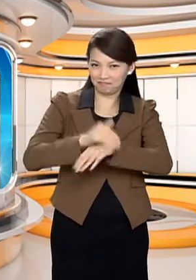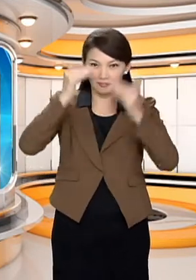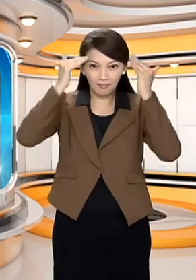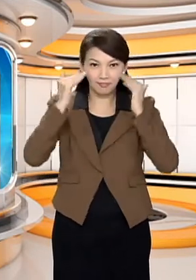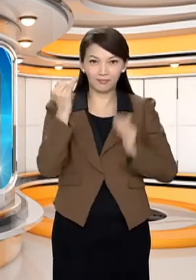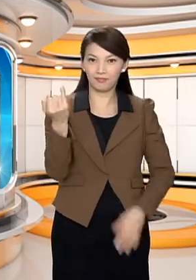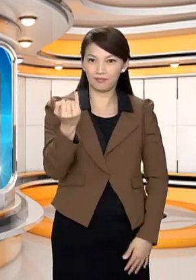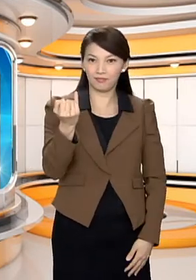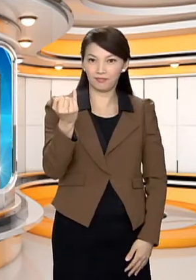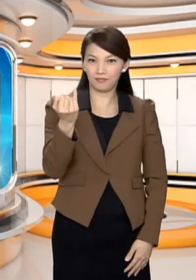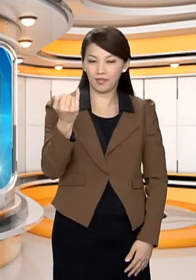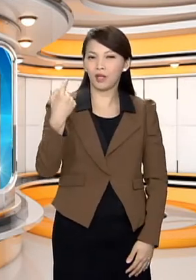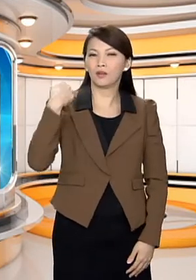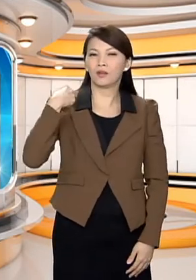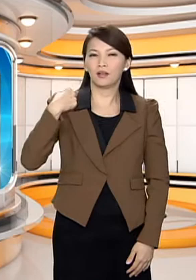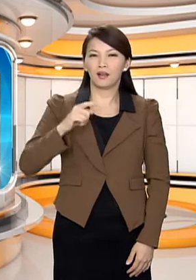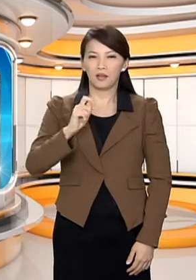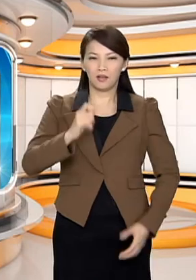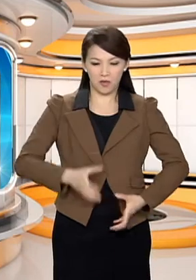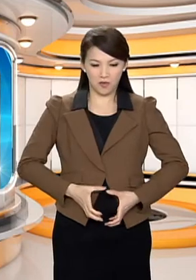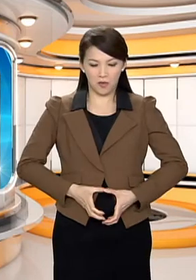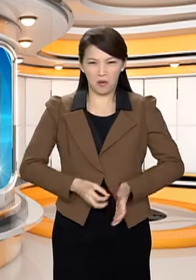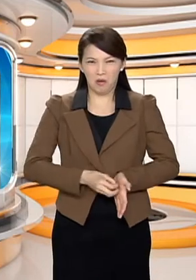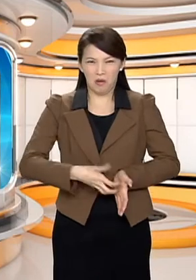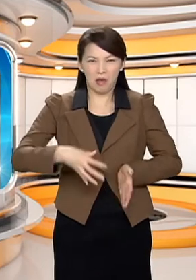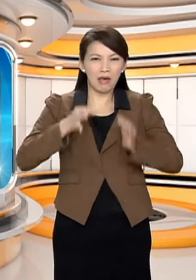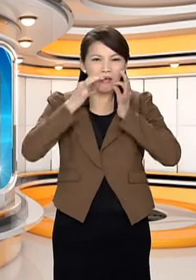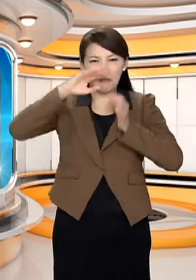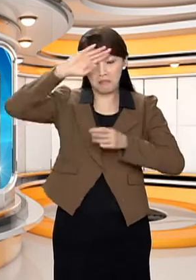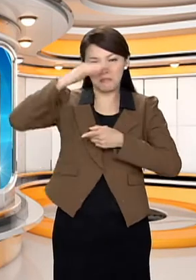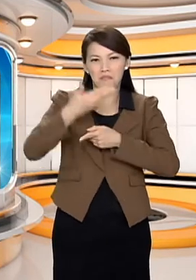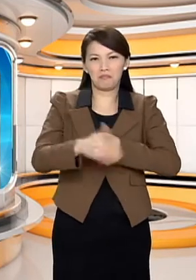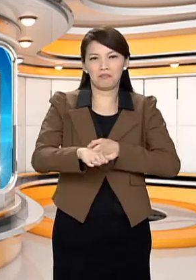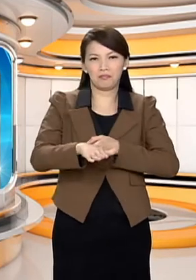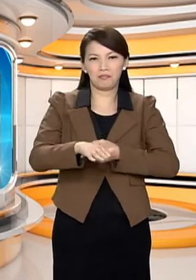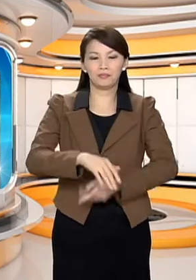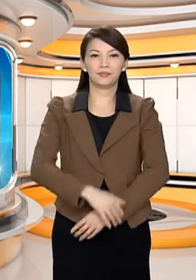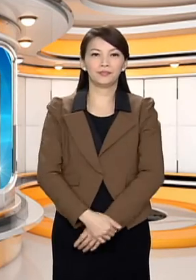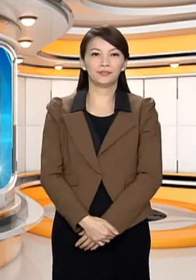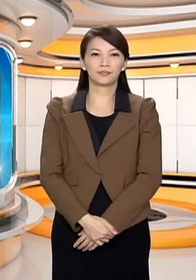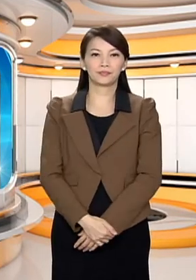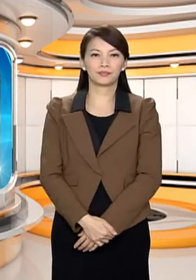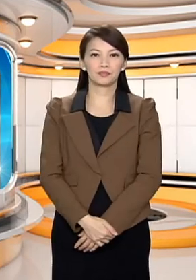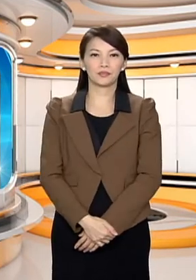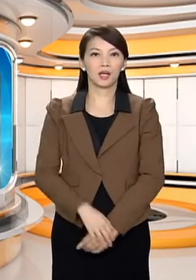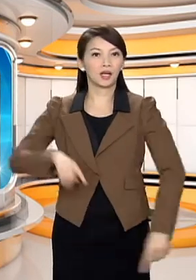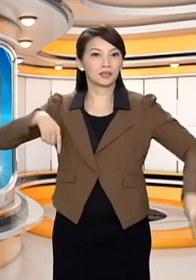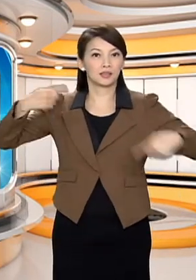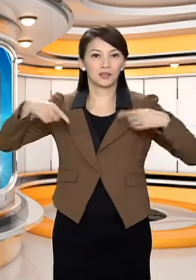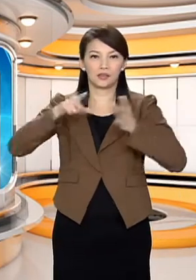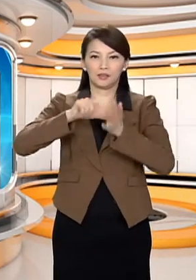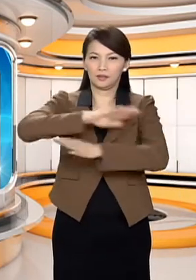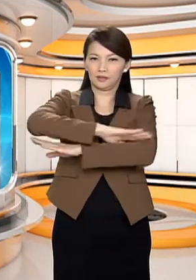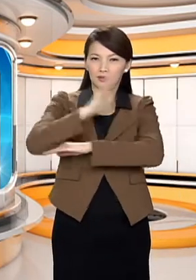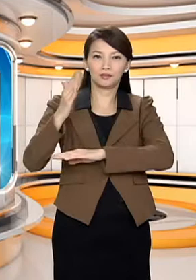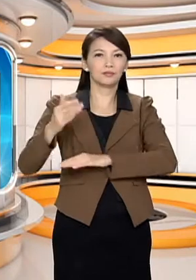良璐昨天因为罹患了子宫体肉癌而病逝的消息。自由时报是报